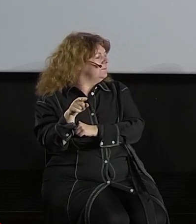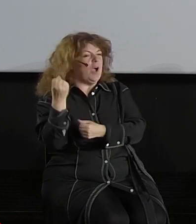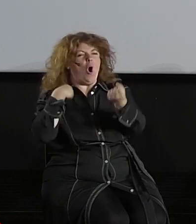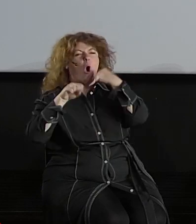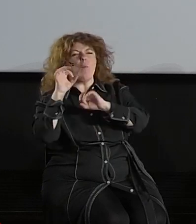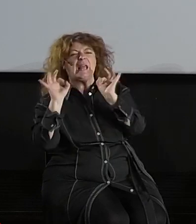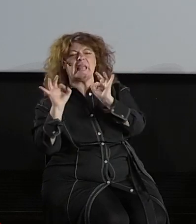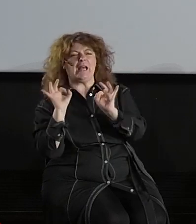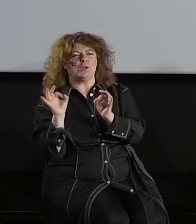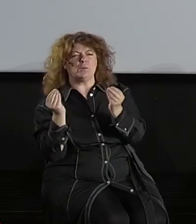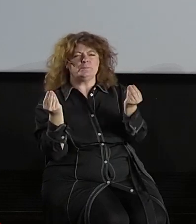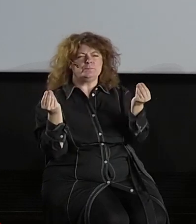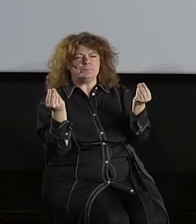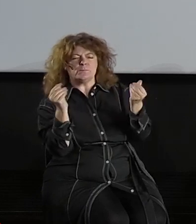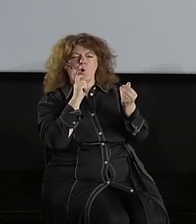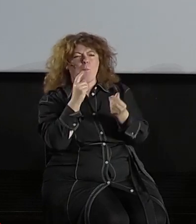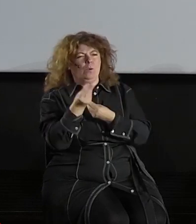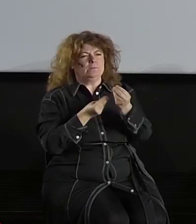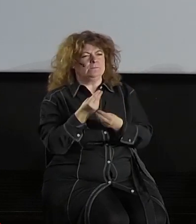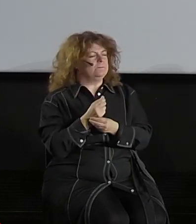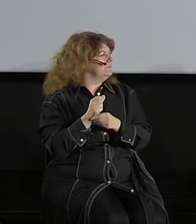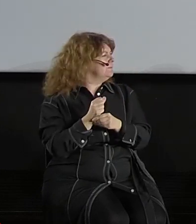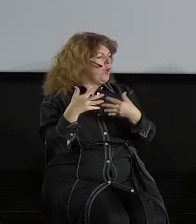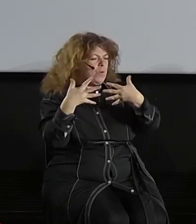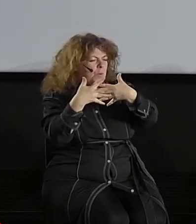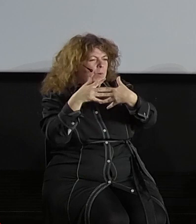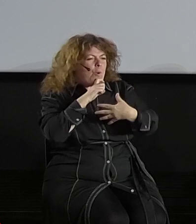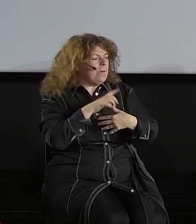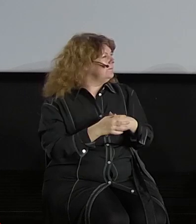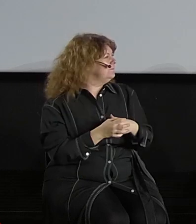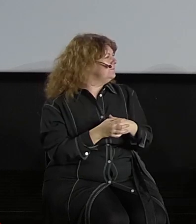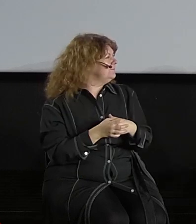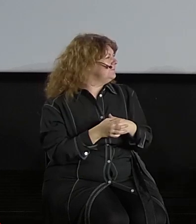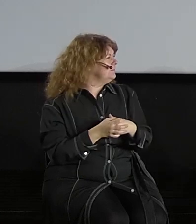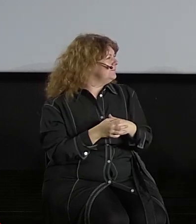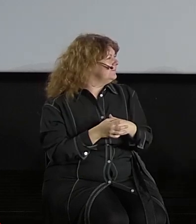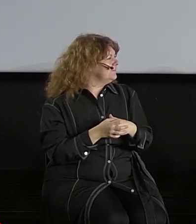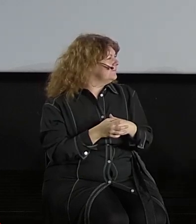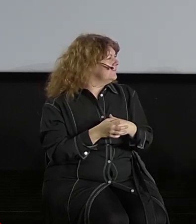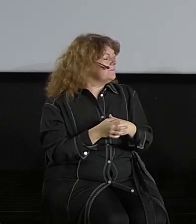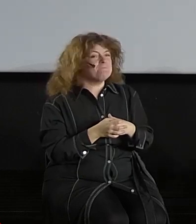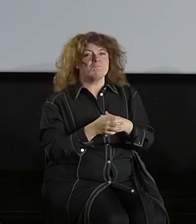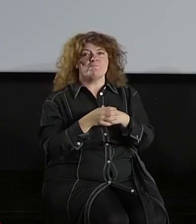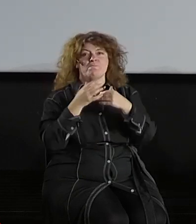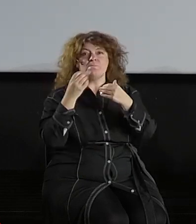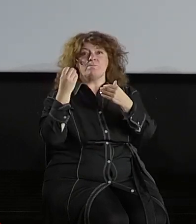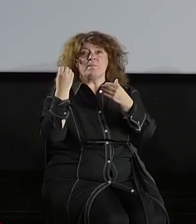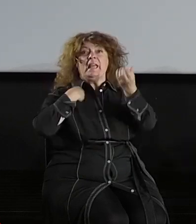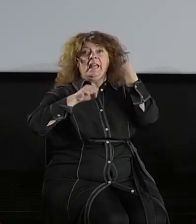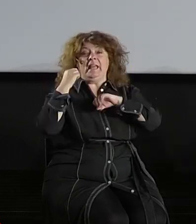teatro confluyen ahí no de alguna manera bueno en el espectáculo hay claro bueno fue